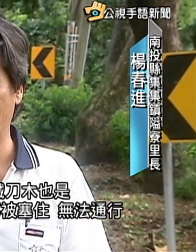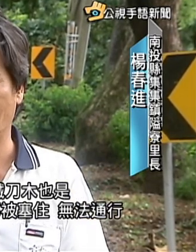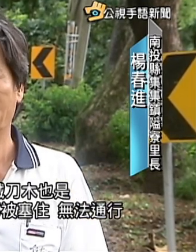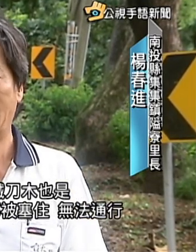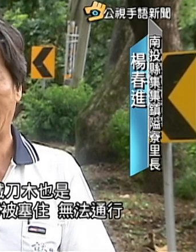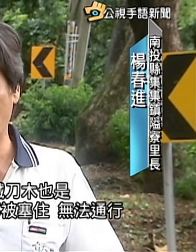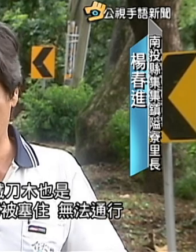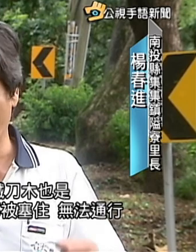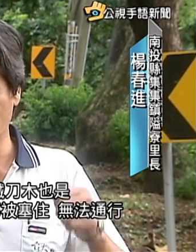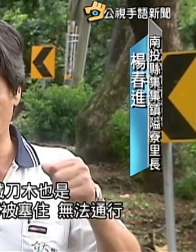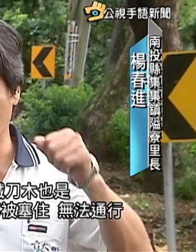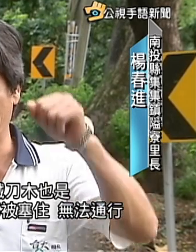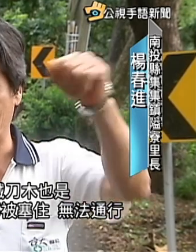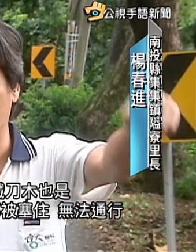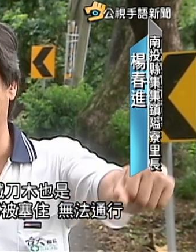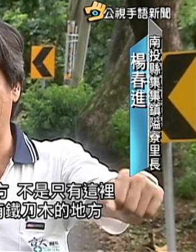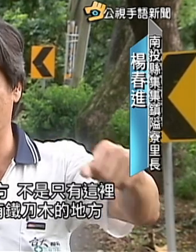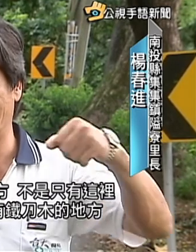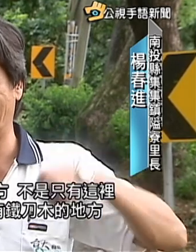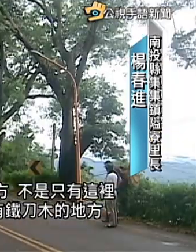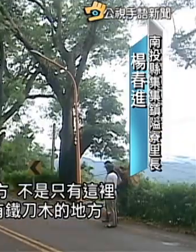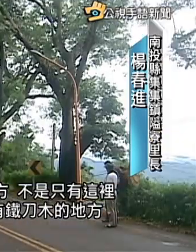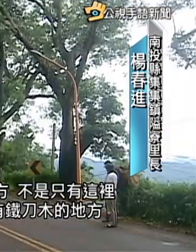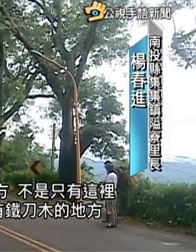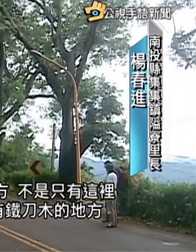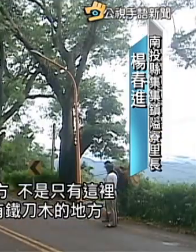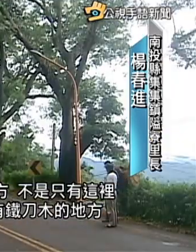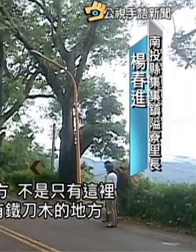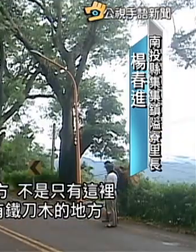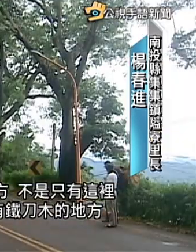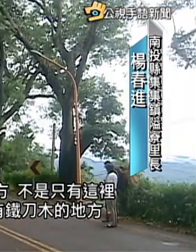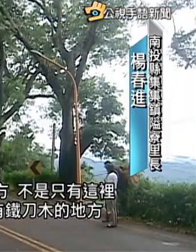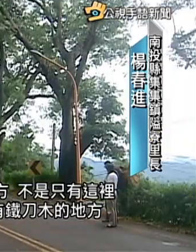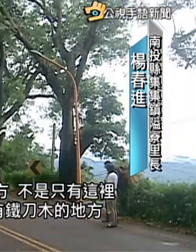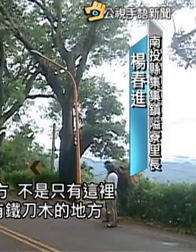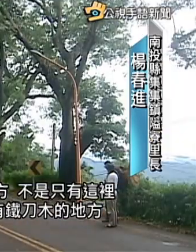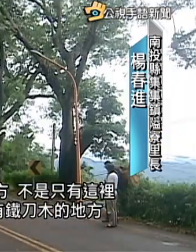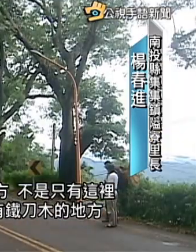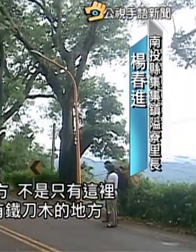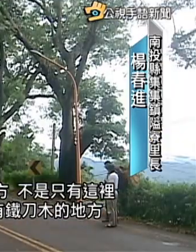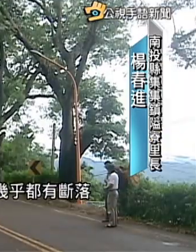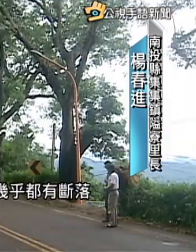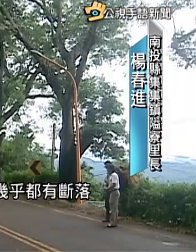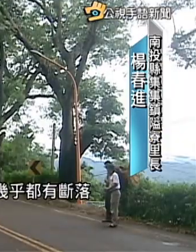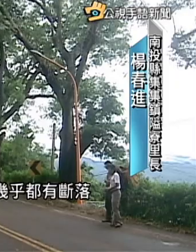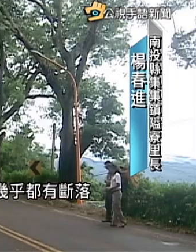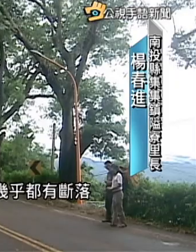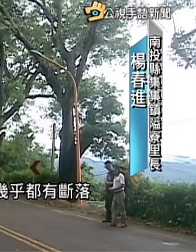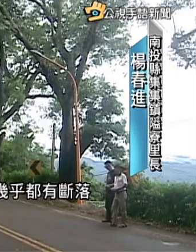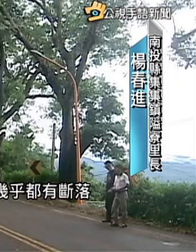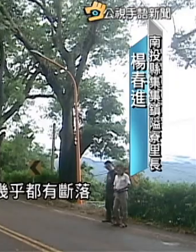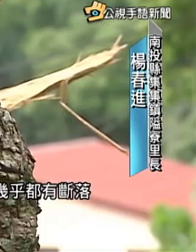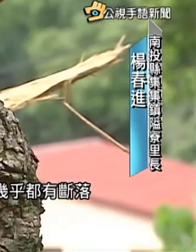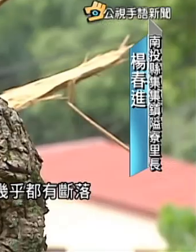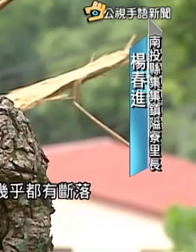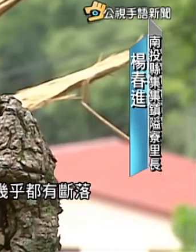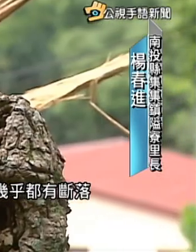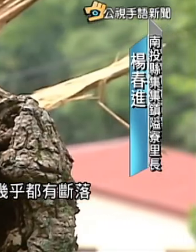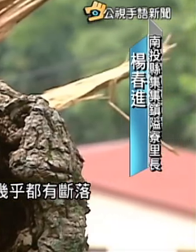过，啊，有足几落位啦，唔是干那只位啦，算讲沿路之外哈，有铁道木的位啊，哈，就拢总有风吹拢断